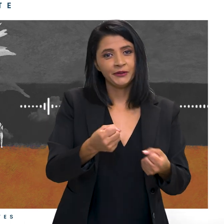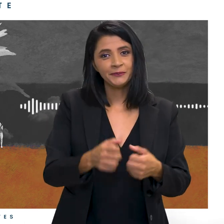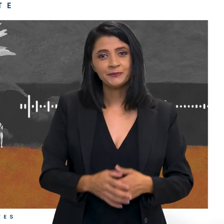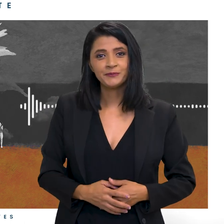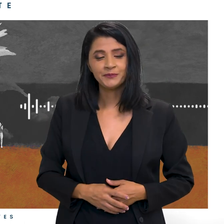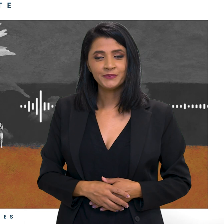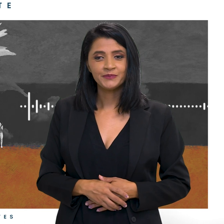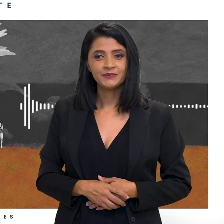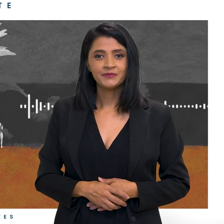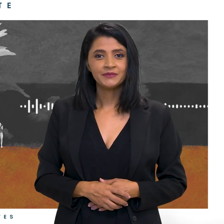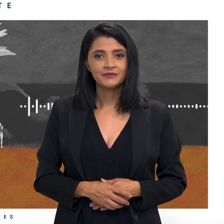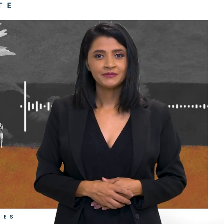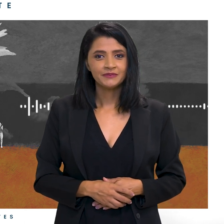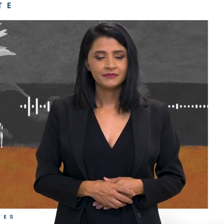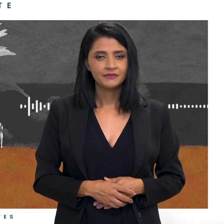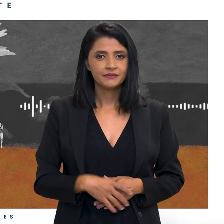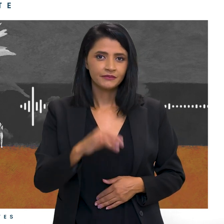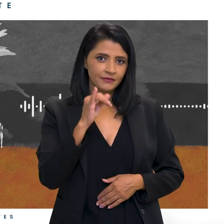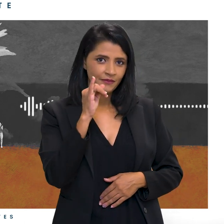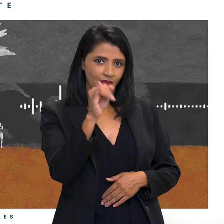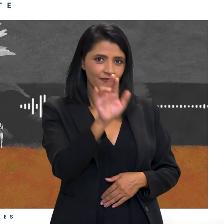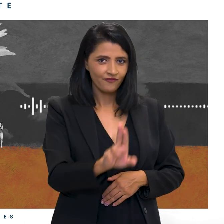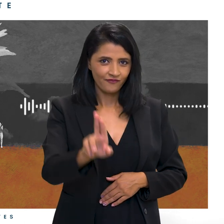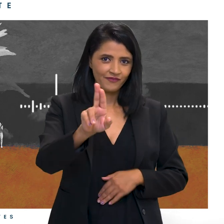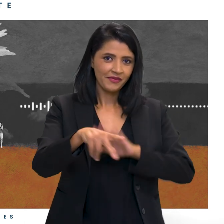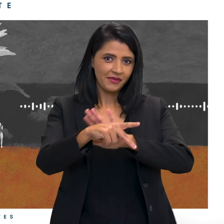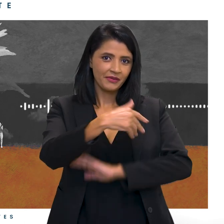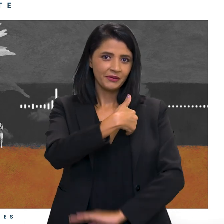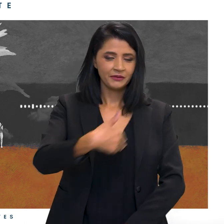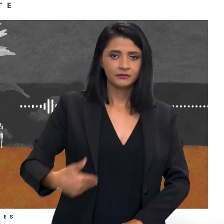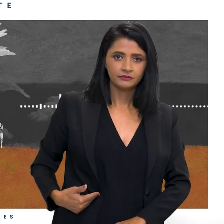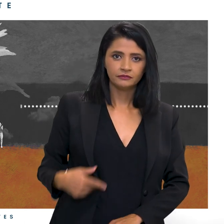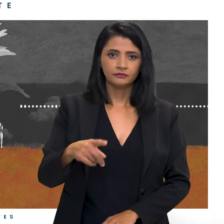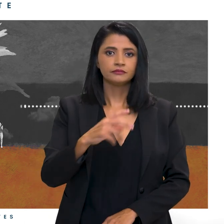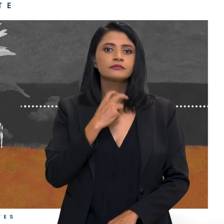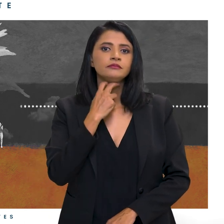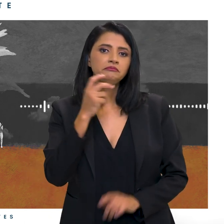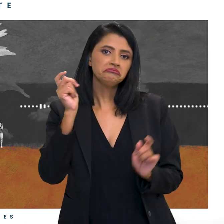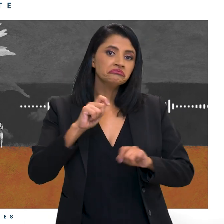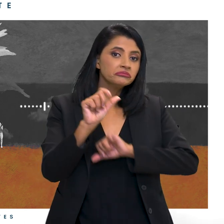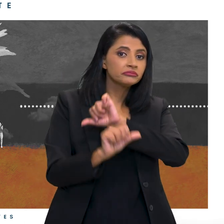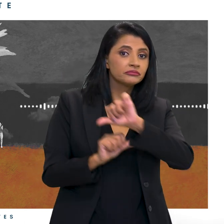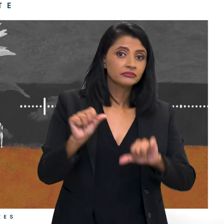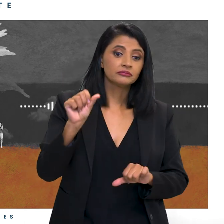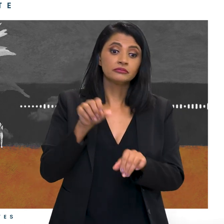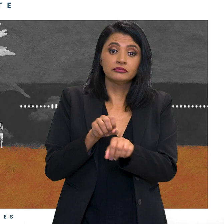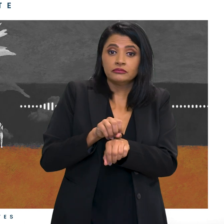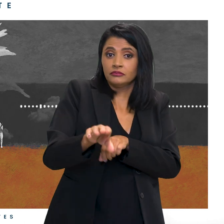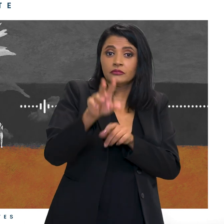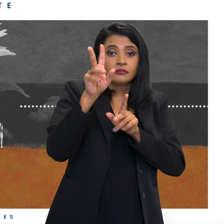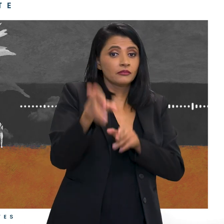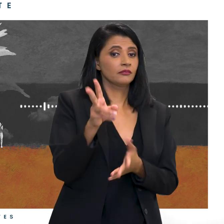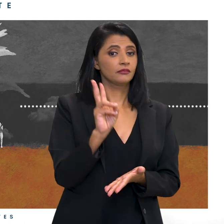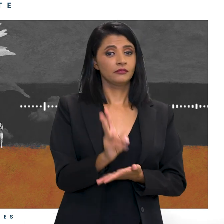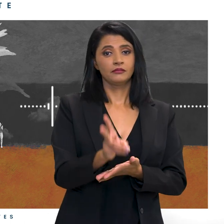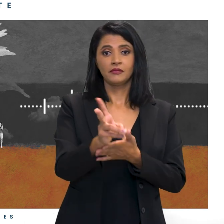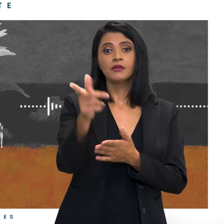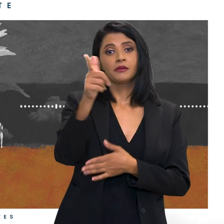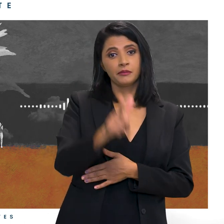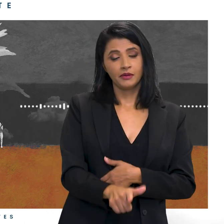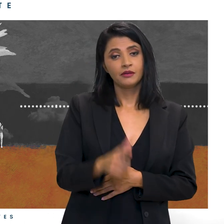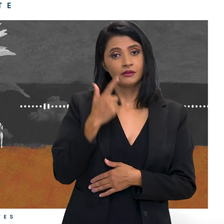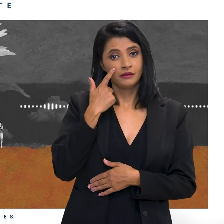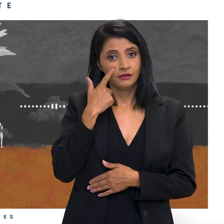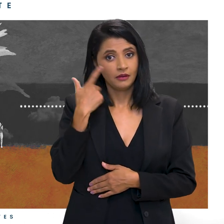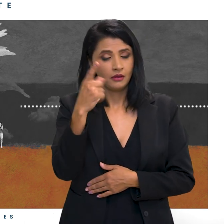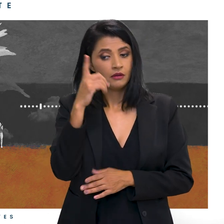Bora. Aviso de utilidade pública. As vozes podem mudar, mas o recado é o